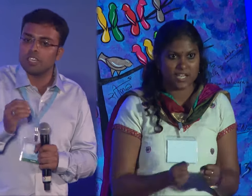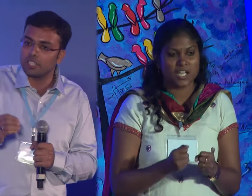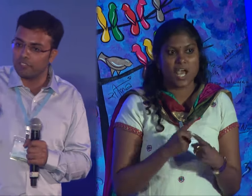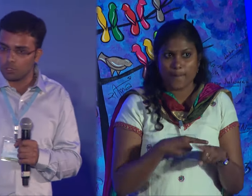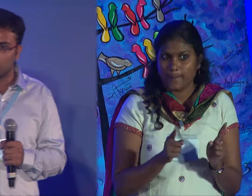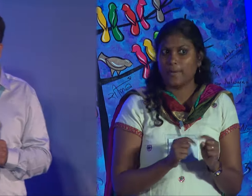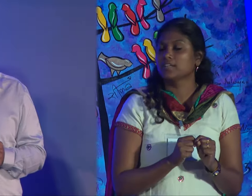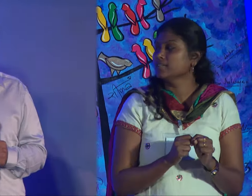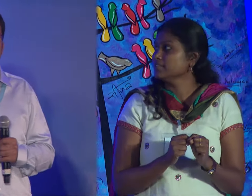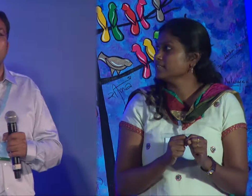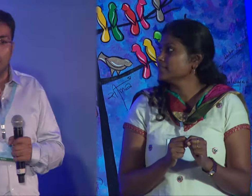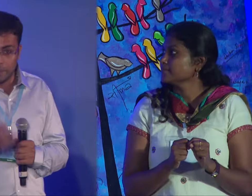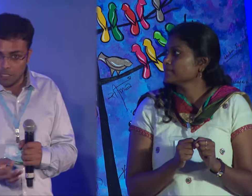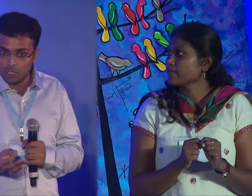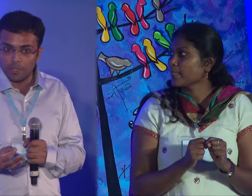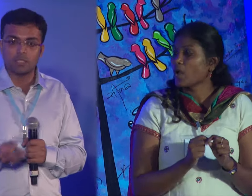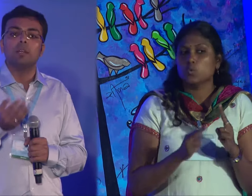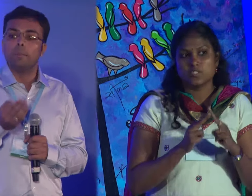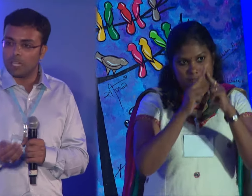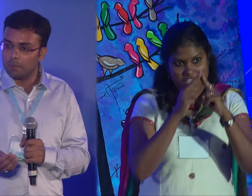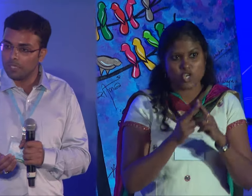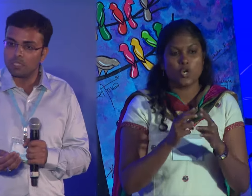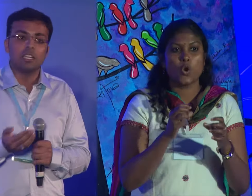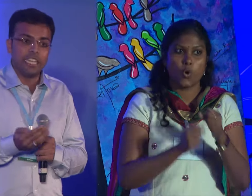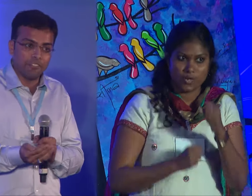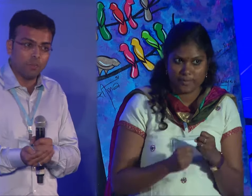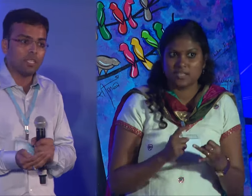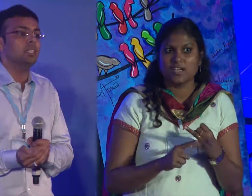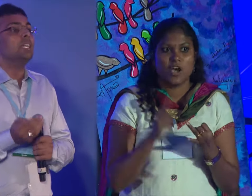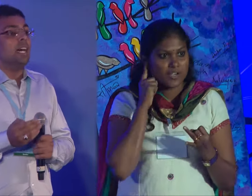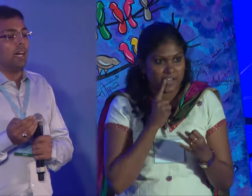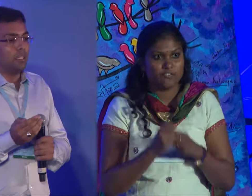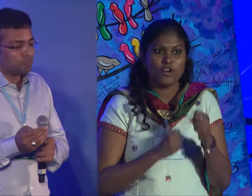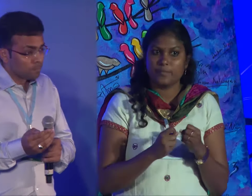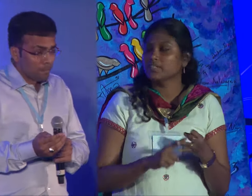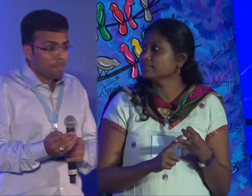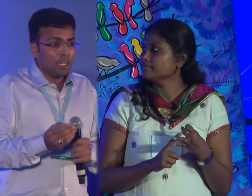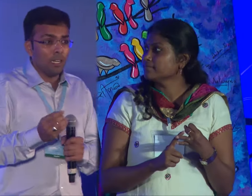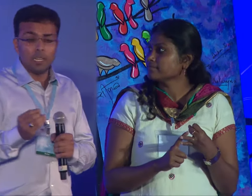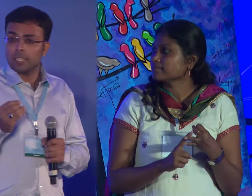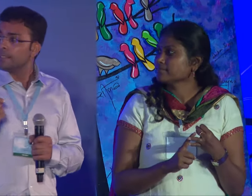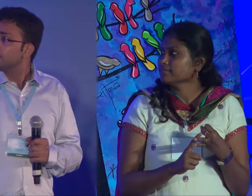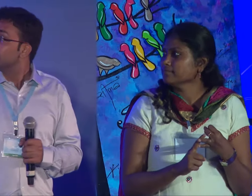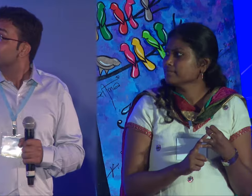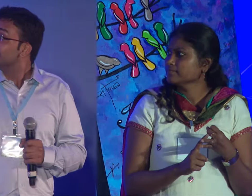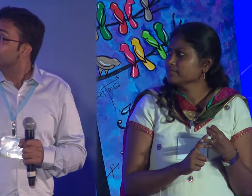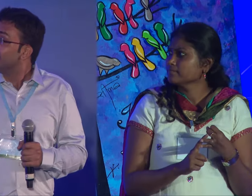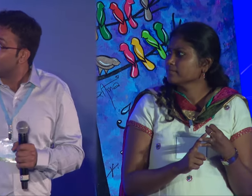अब आईओसी सैंक्शन्ड इवेंट्स होती है जिसके अंदर स्पेशल ओलंपिक्स, पैरालंपिक्स, डेफ ओलंपिक्स